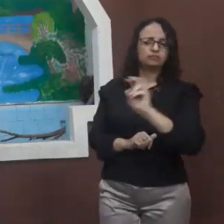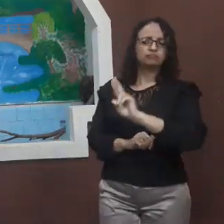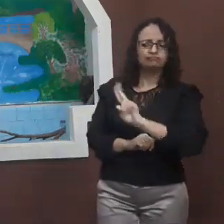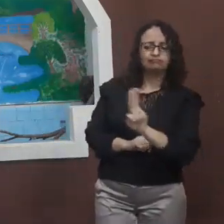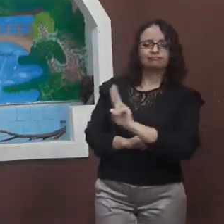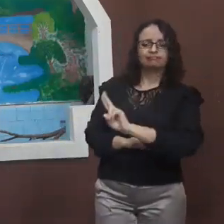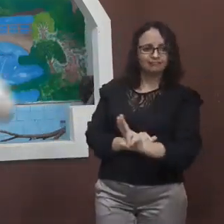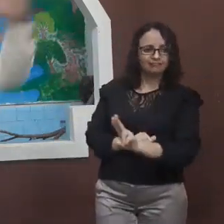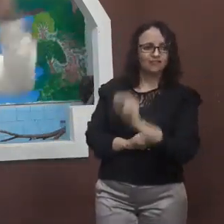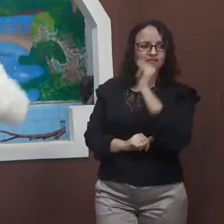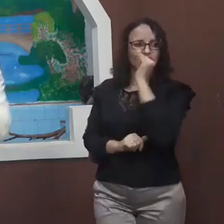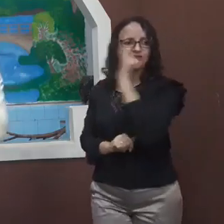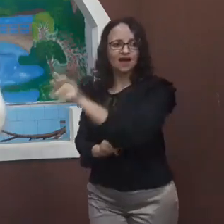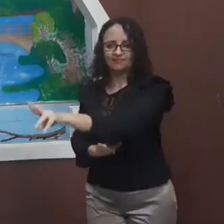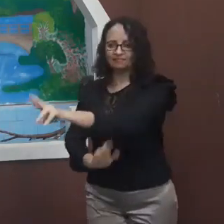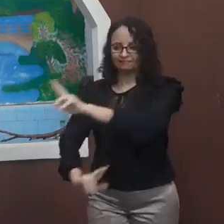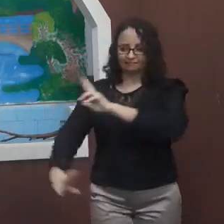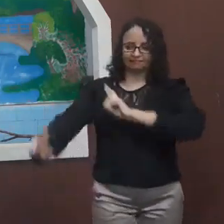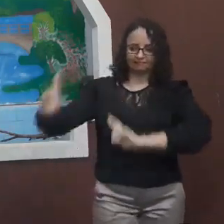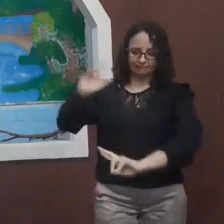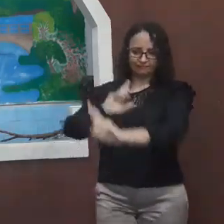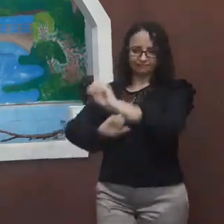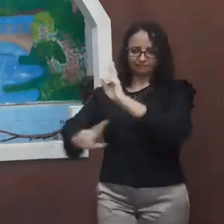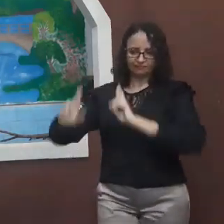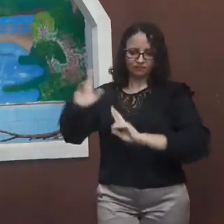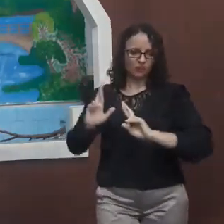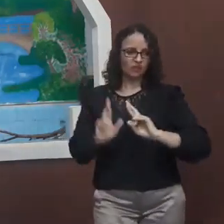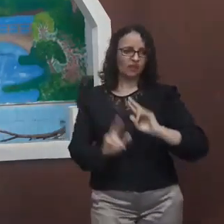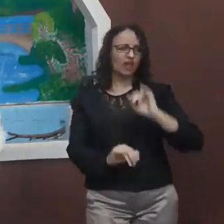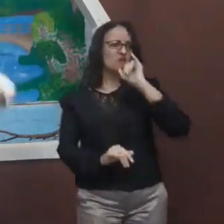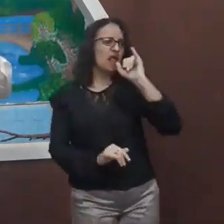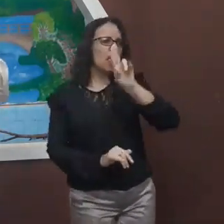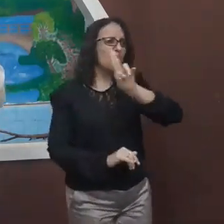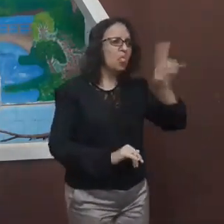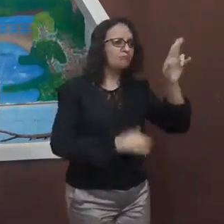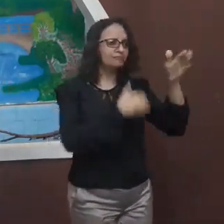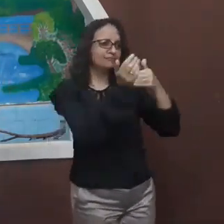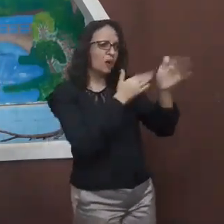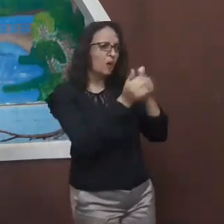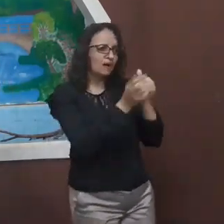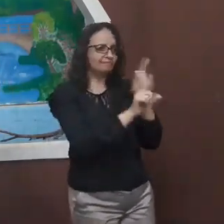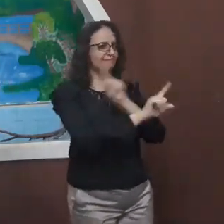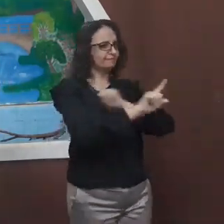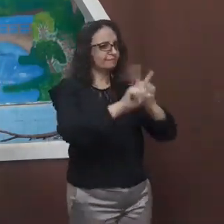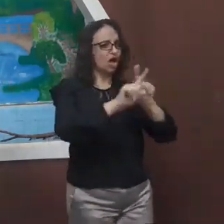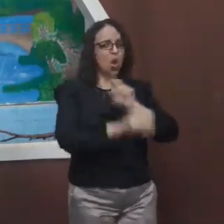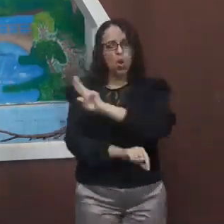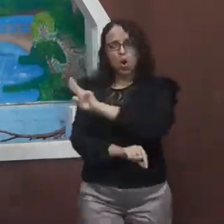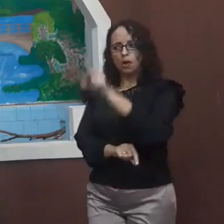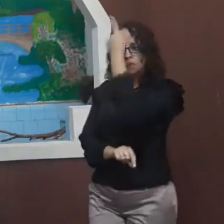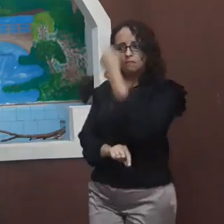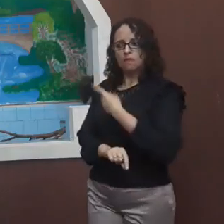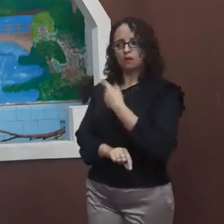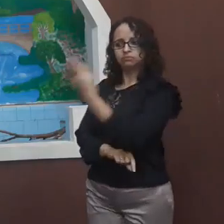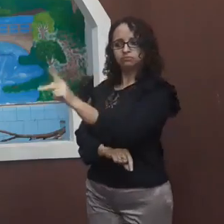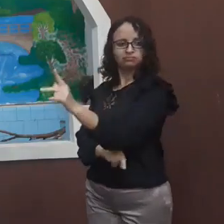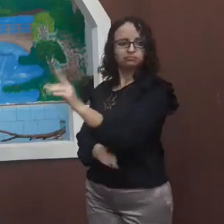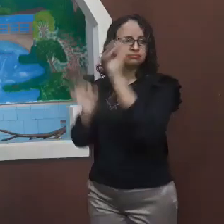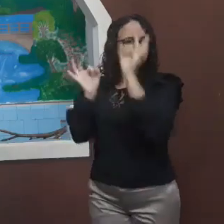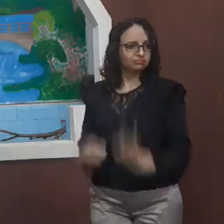falando assim: ei discípulo, ei apóstolo, ei fulano, ei irmão. Não, ele chama pelo nome, ele chama